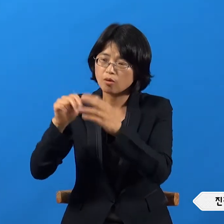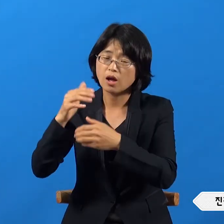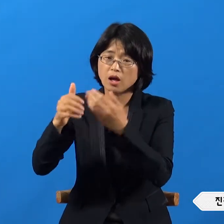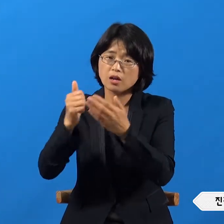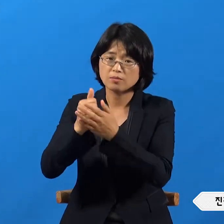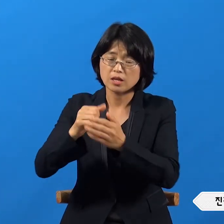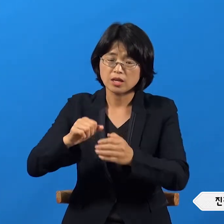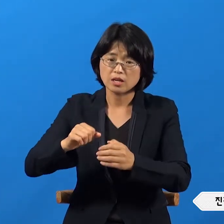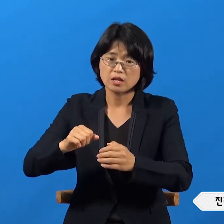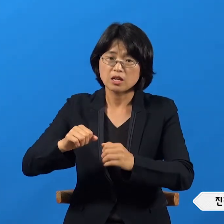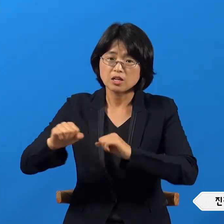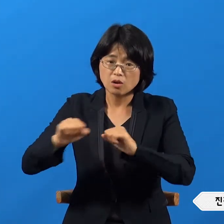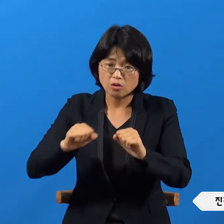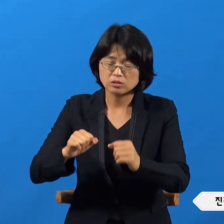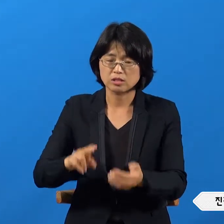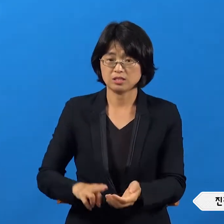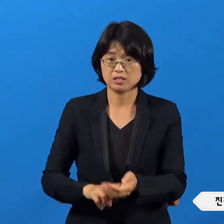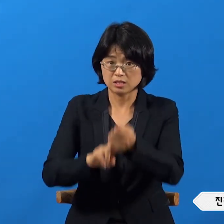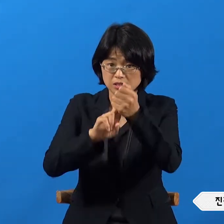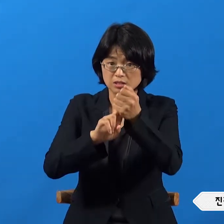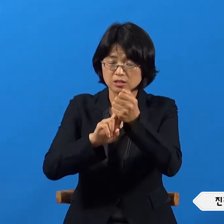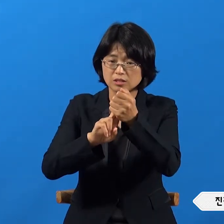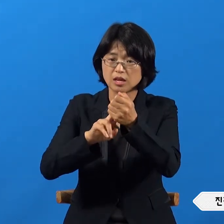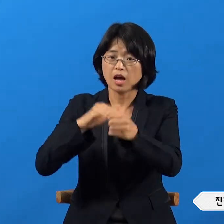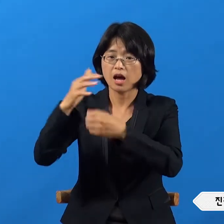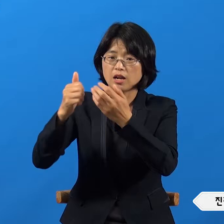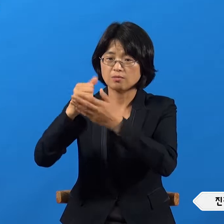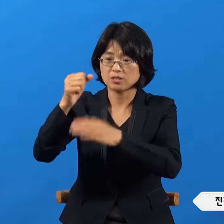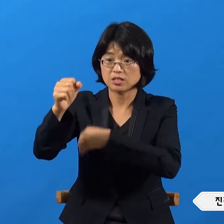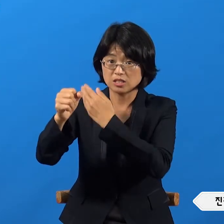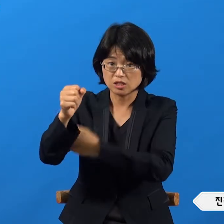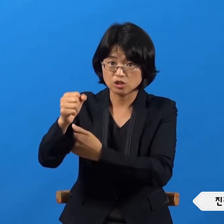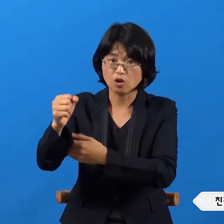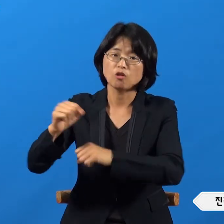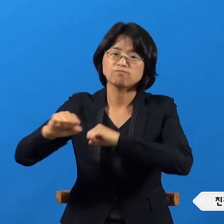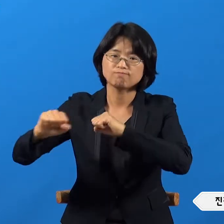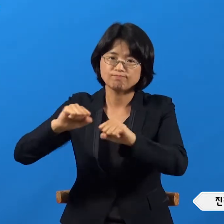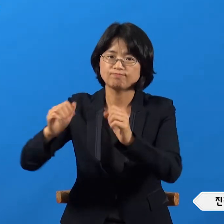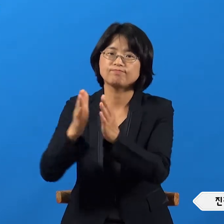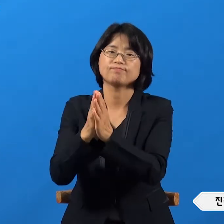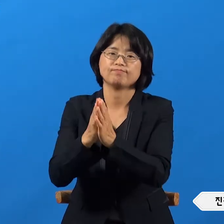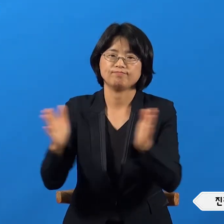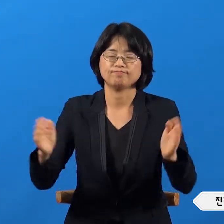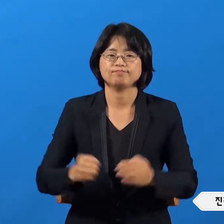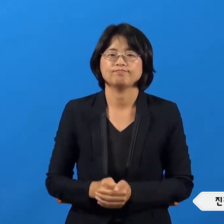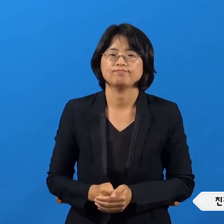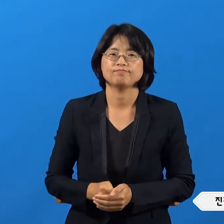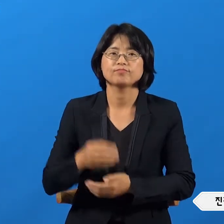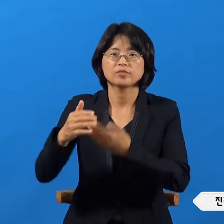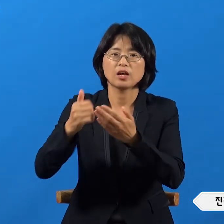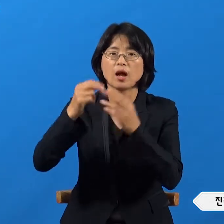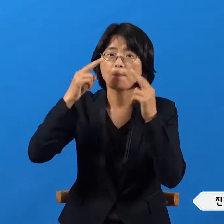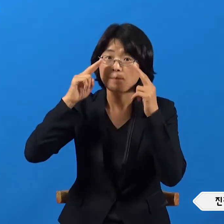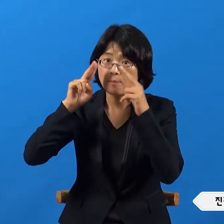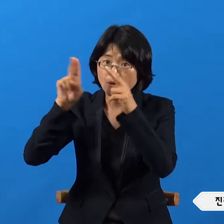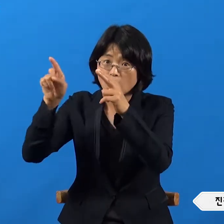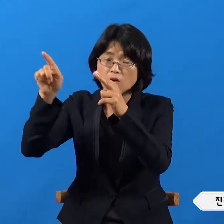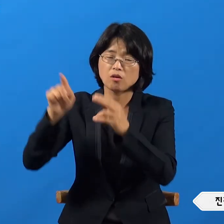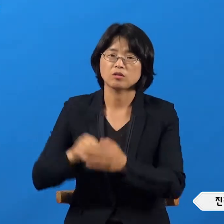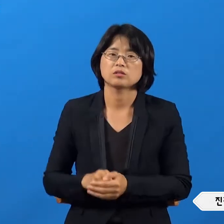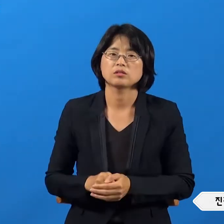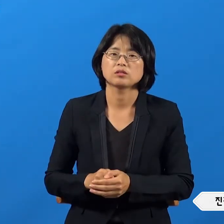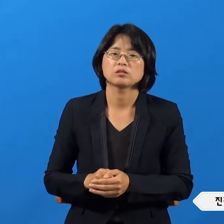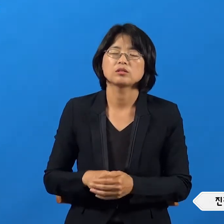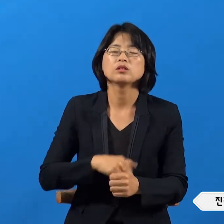하나님의 능력이 움직이기 시작합니다. 하나님을 바라보는 것, 상황과 나에서